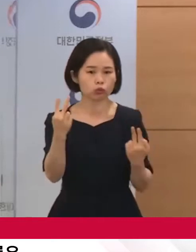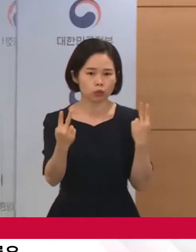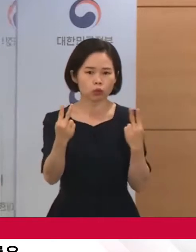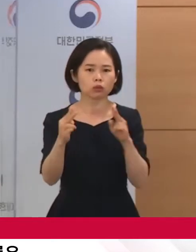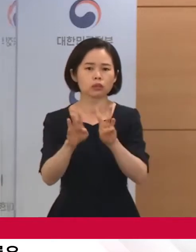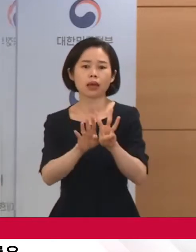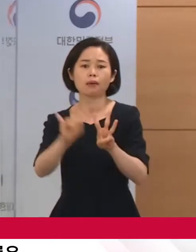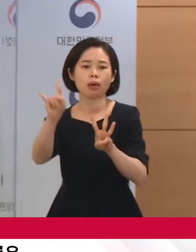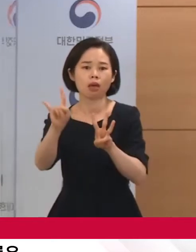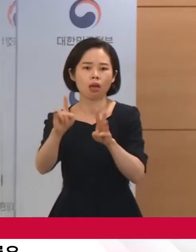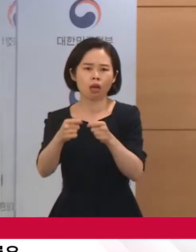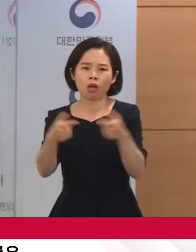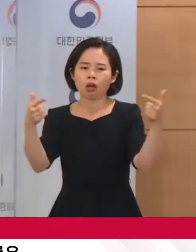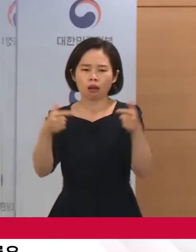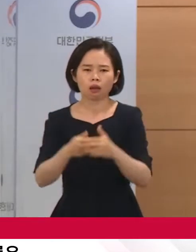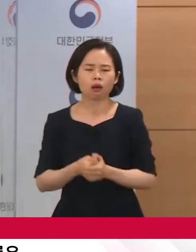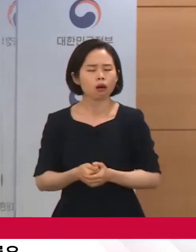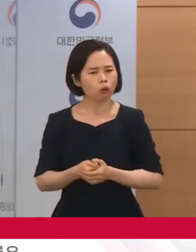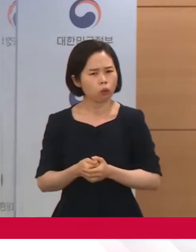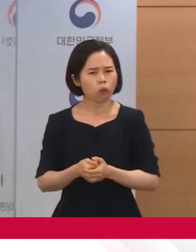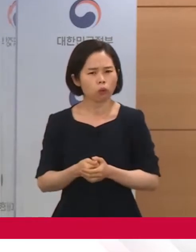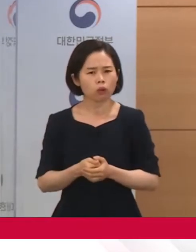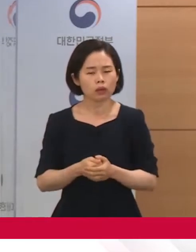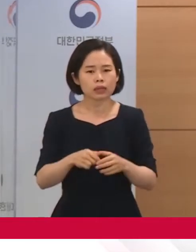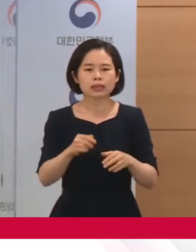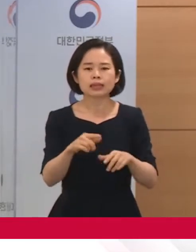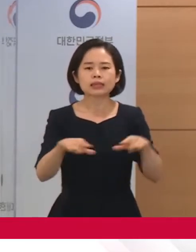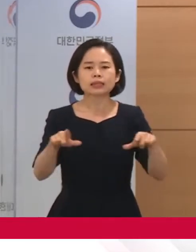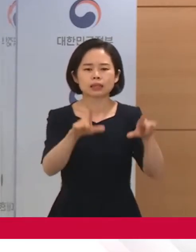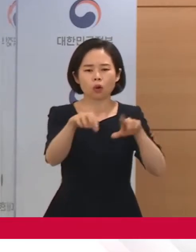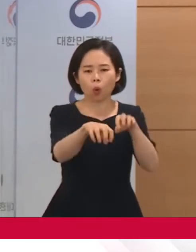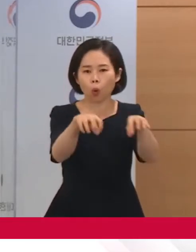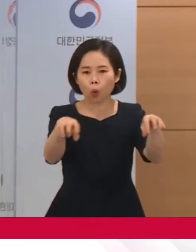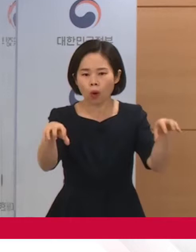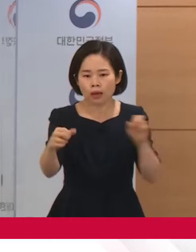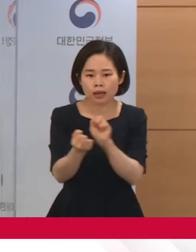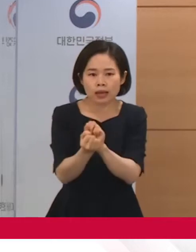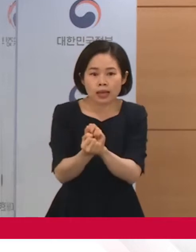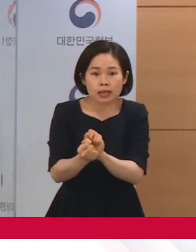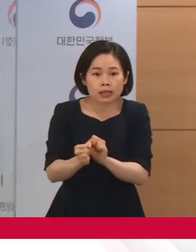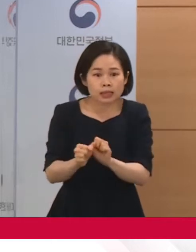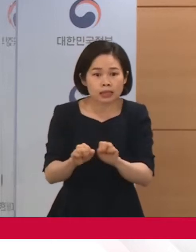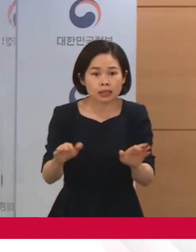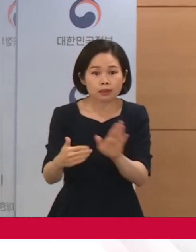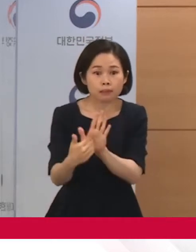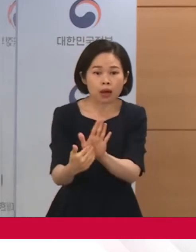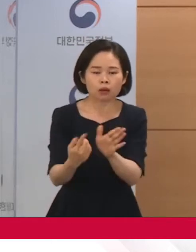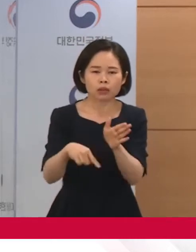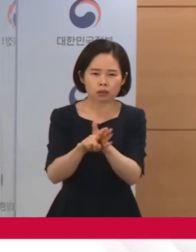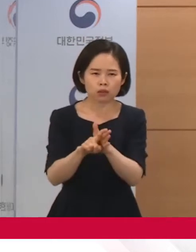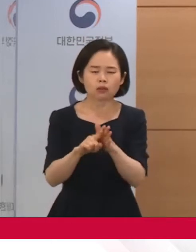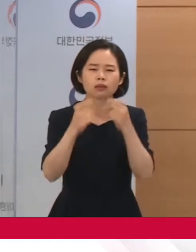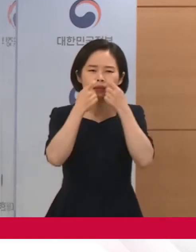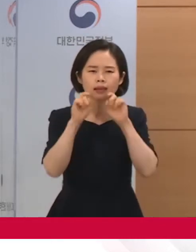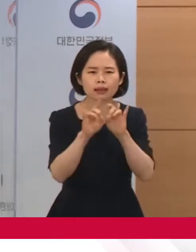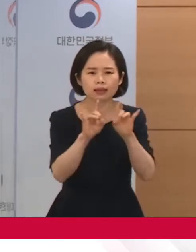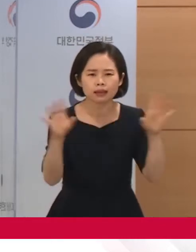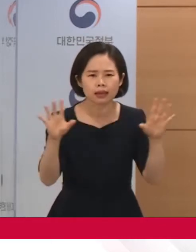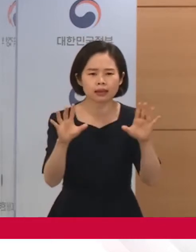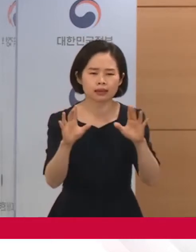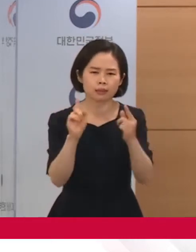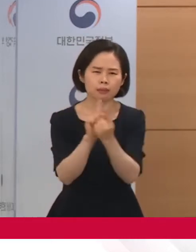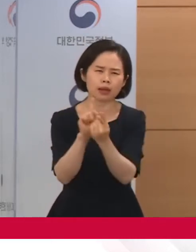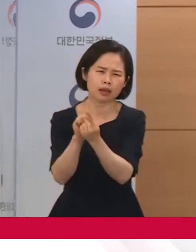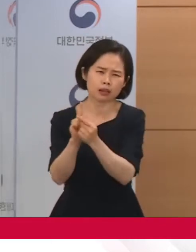증가했습니다 일상에서의 다양한 전파를 차단하기 위해서는 사회적 접촉 자체를 최소 하는 선적인